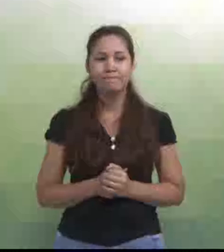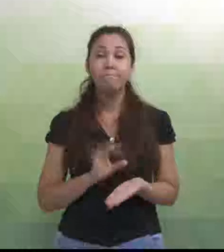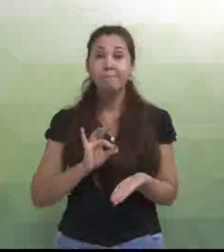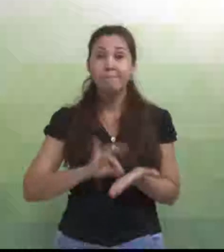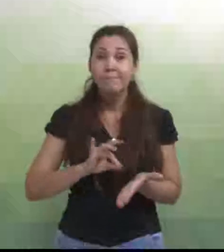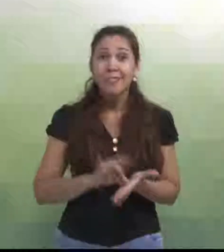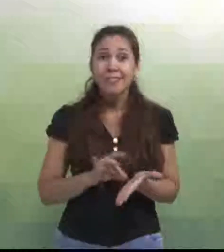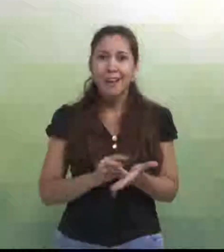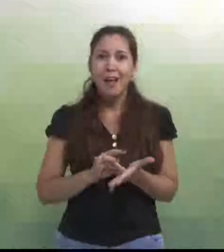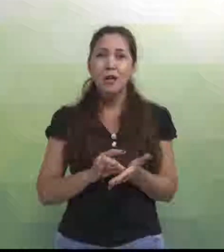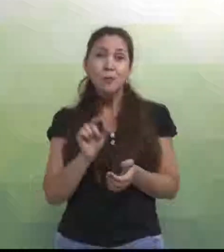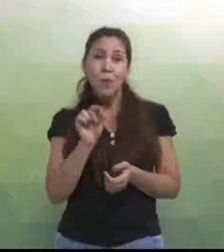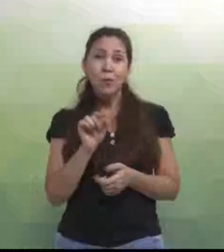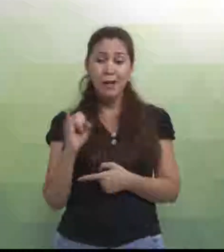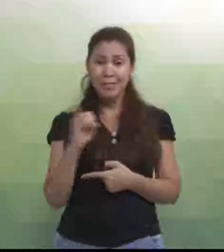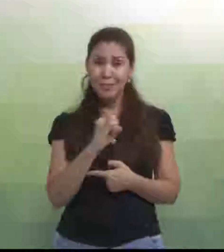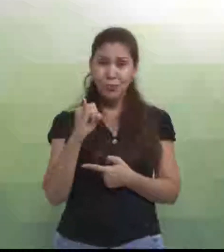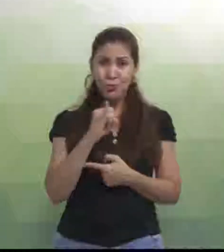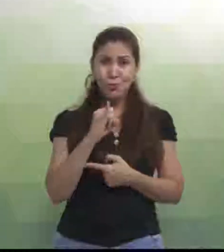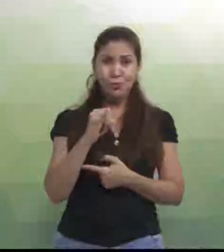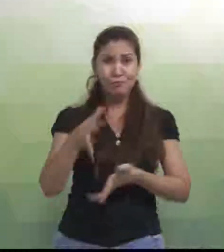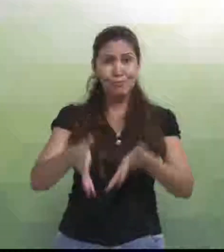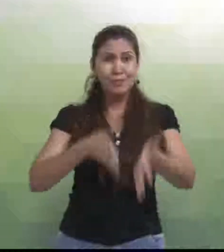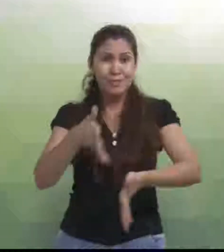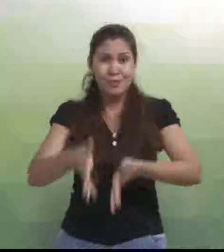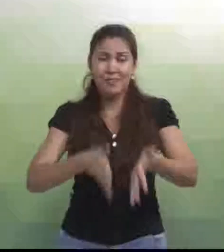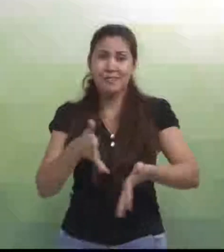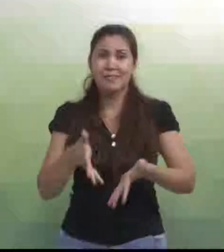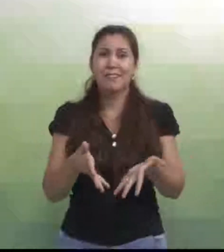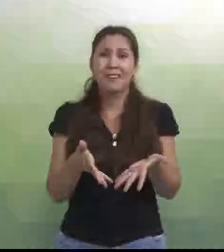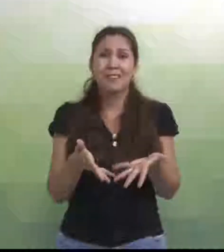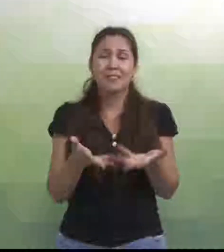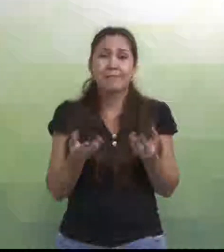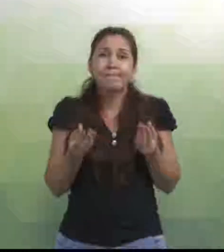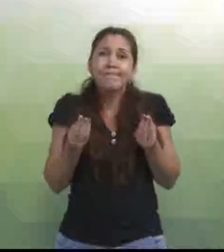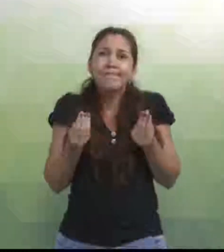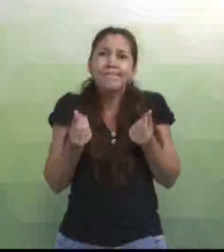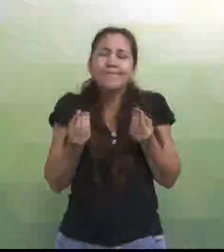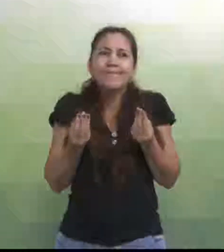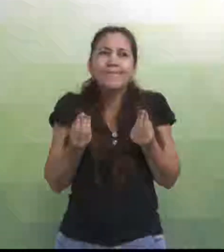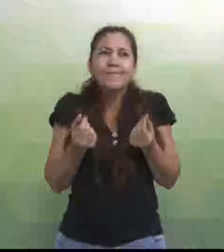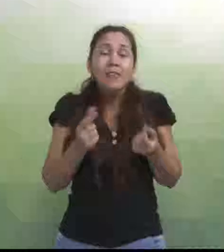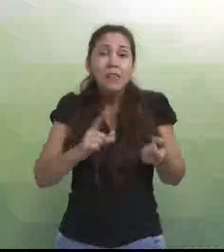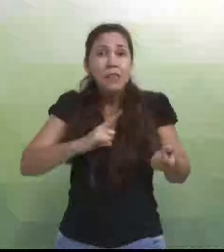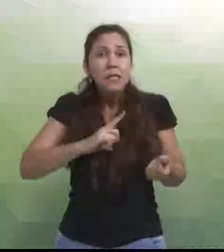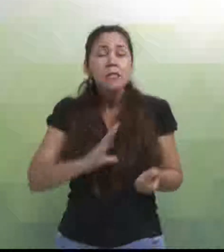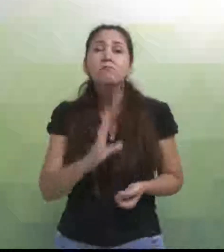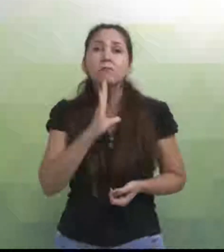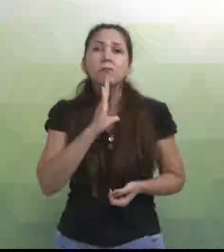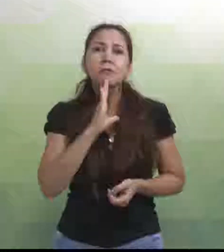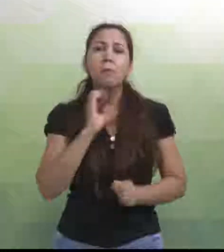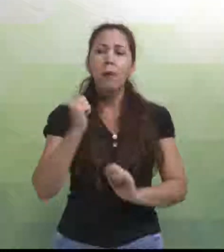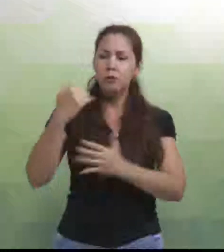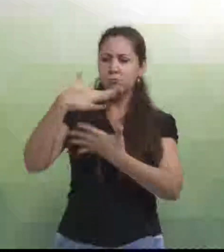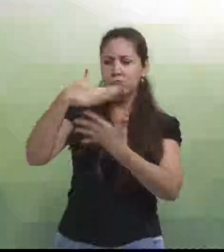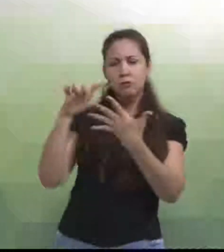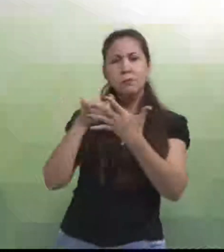Então, falta o quê? Nós temos instrutores de língua de sinais, mas às vezes falta conhecimento da língua de sinais. Ele